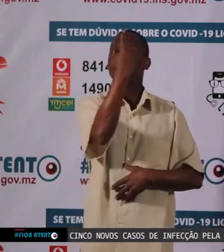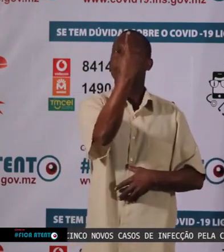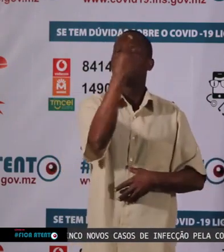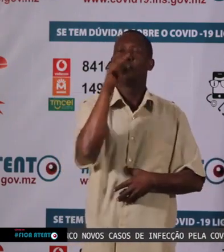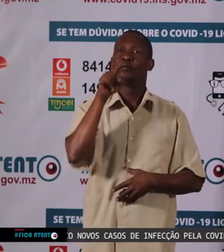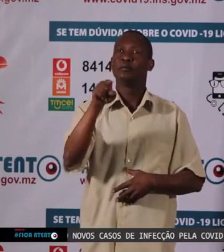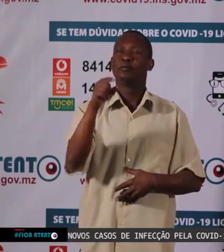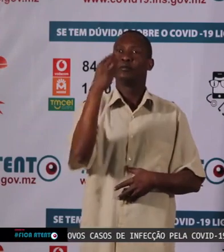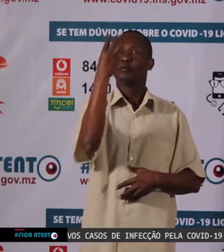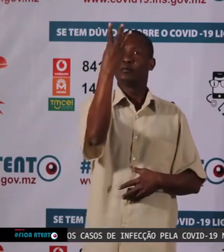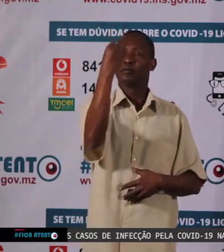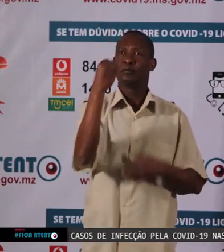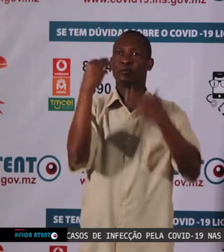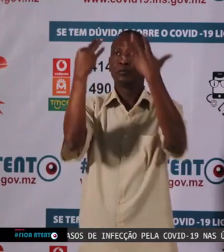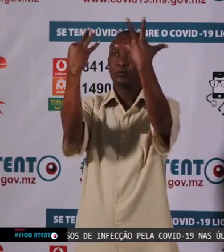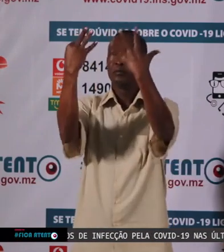1.380 pessoas.